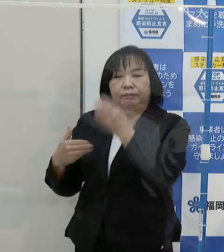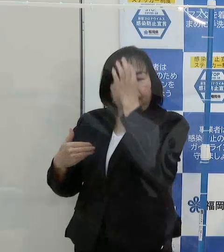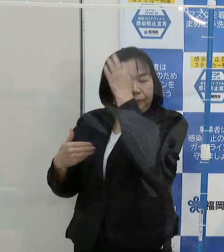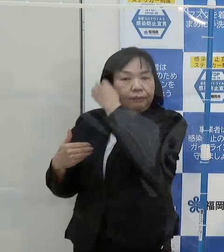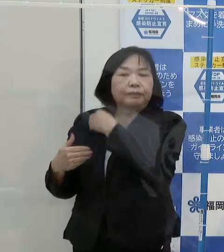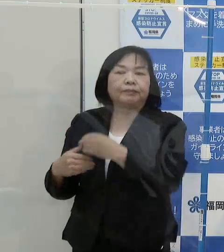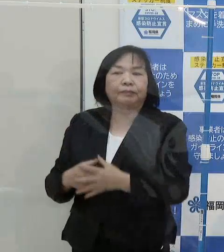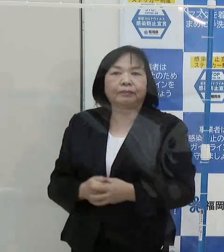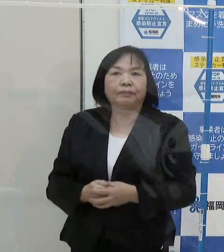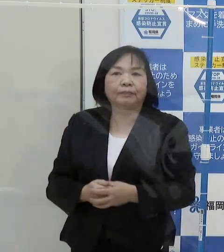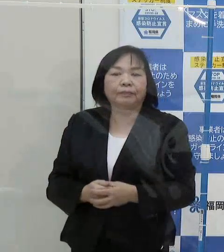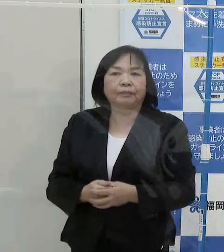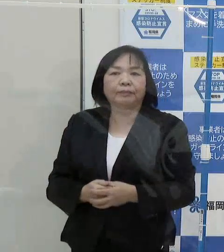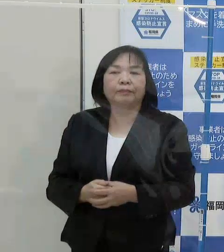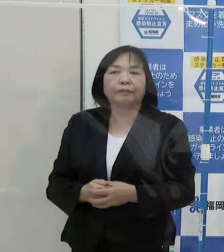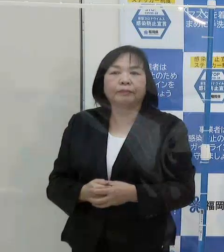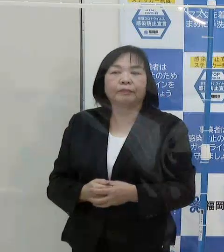ように、